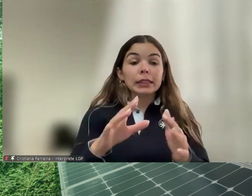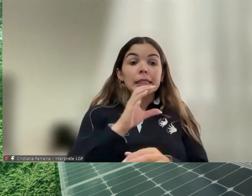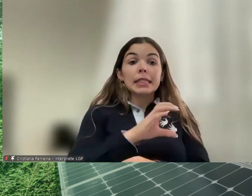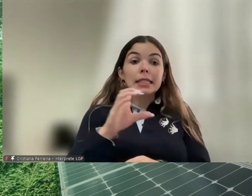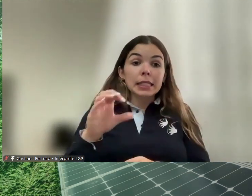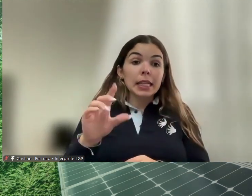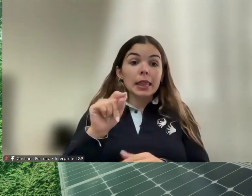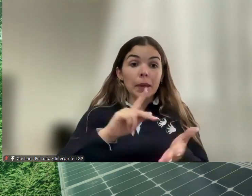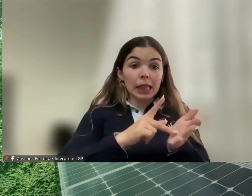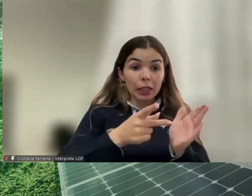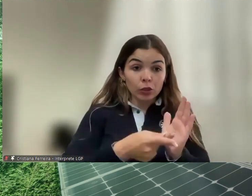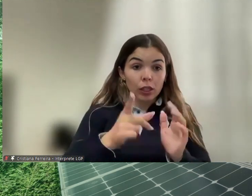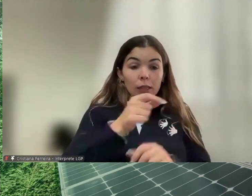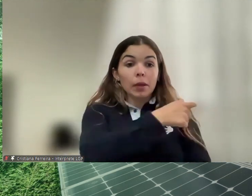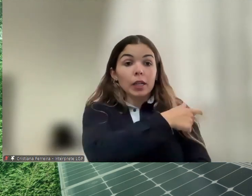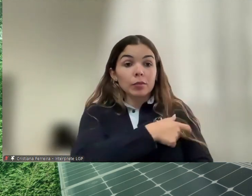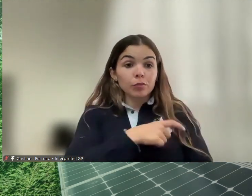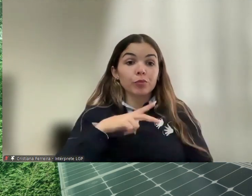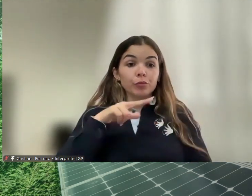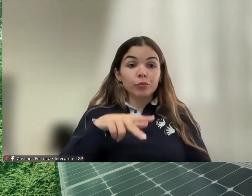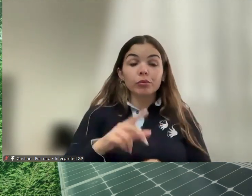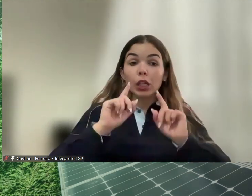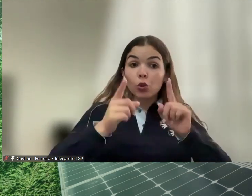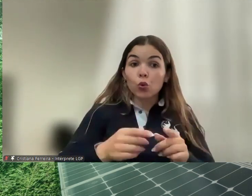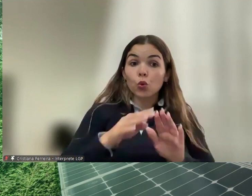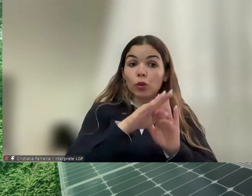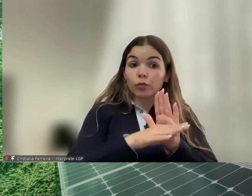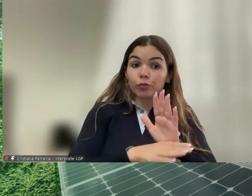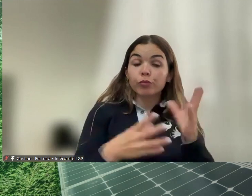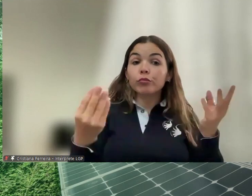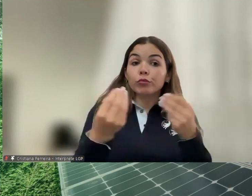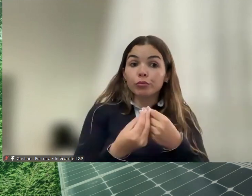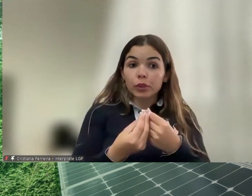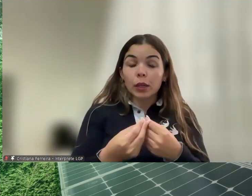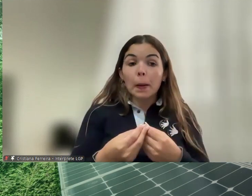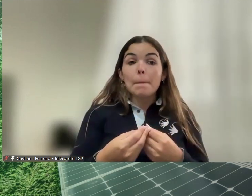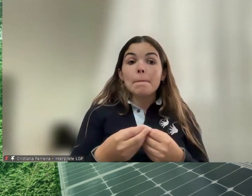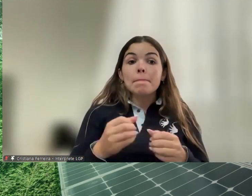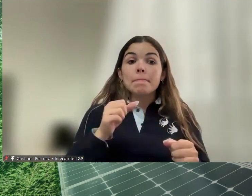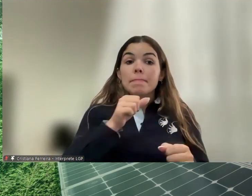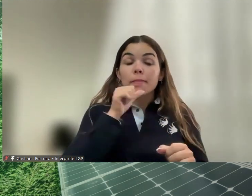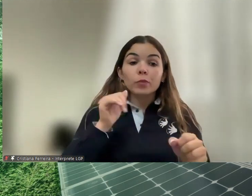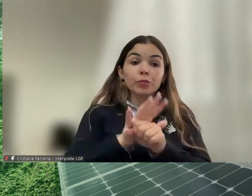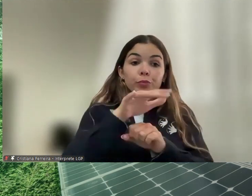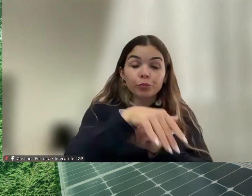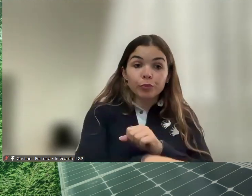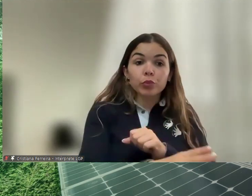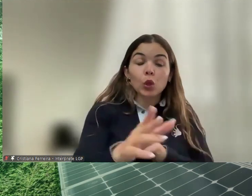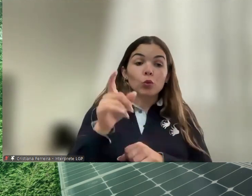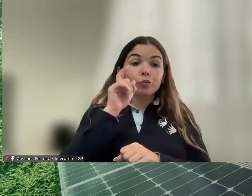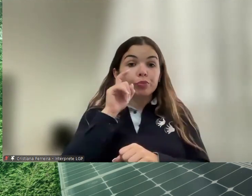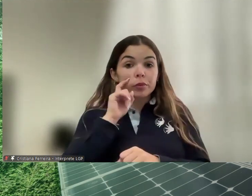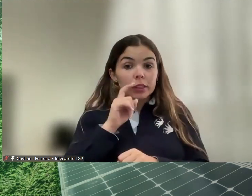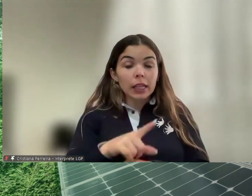e foi também representante português nas iniciativas de programação conjunta Mares e Oceanos Saudáveis e Produtivos, GPI